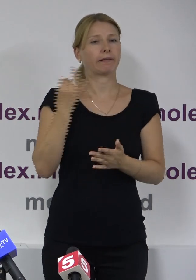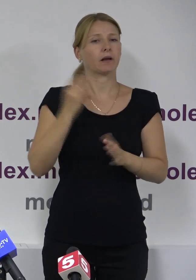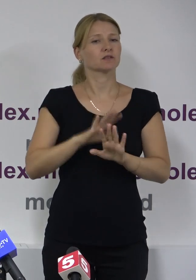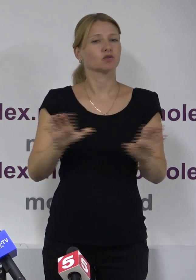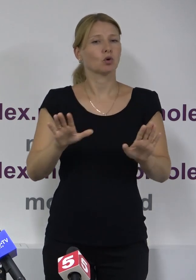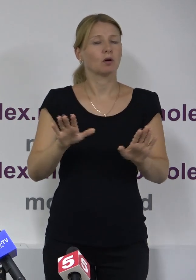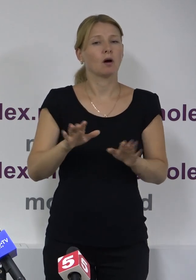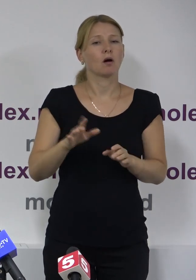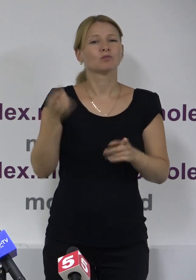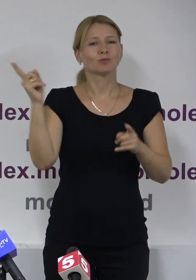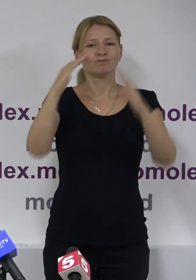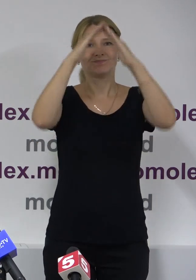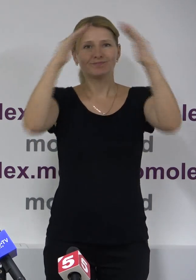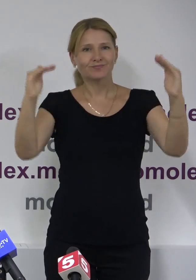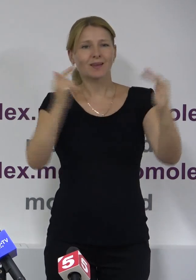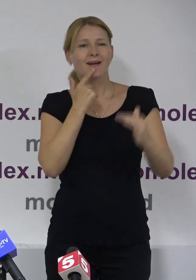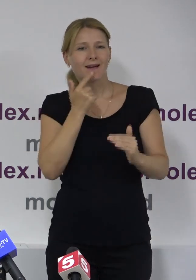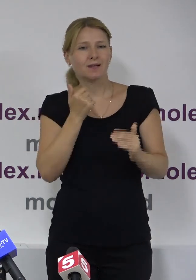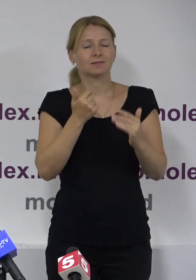distribuite, billboard-uri, etc.